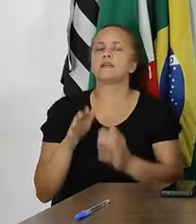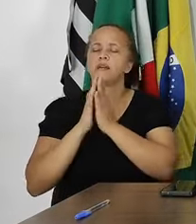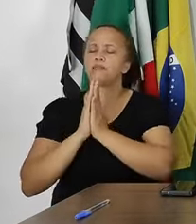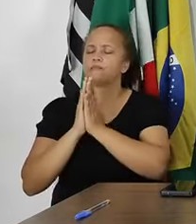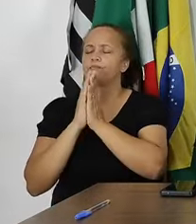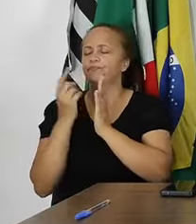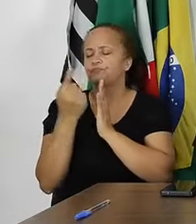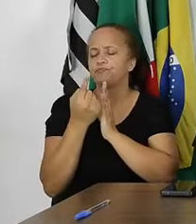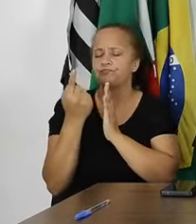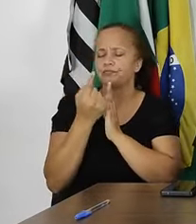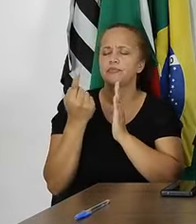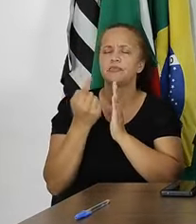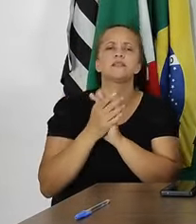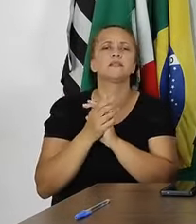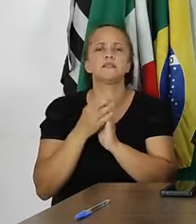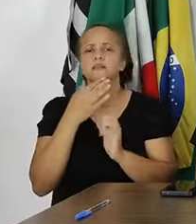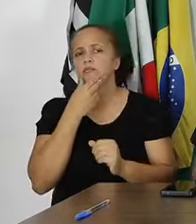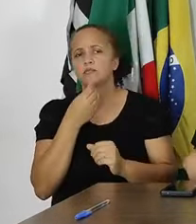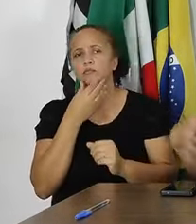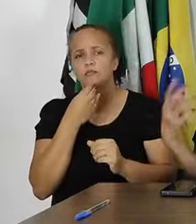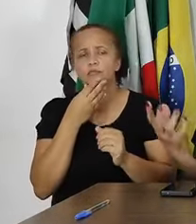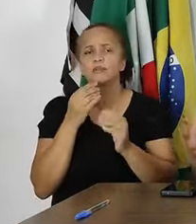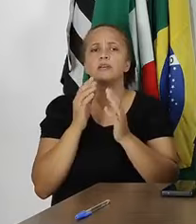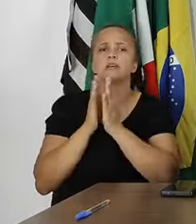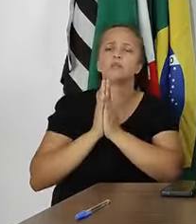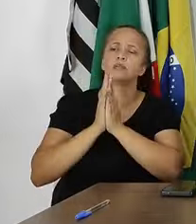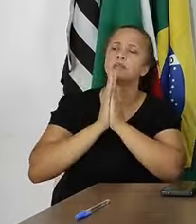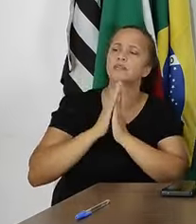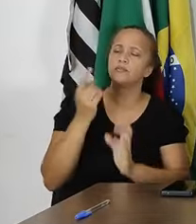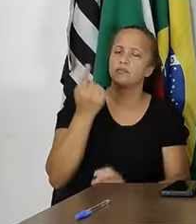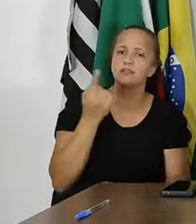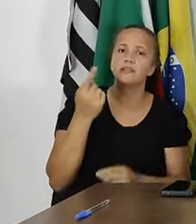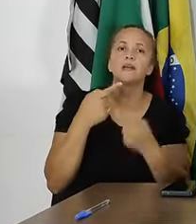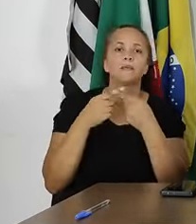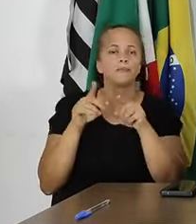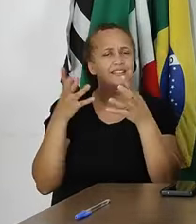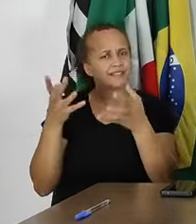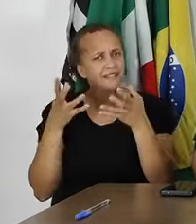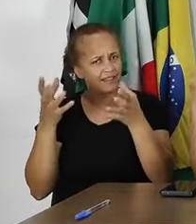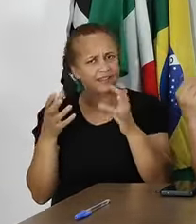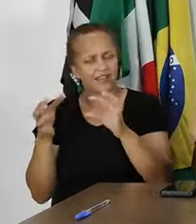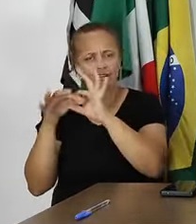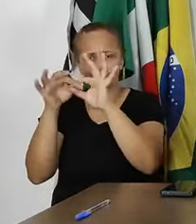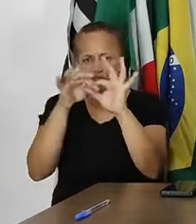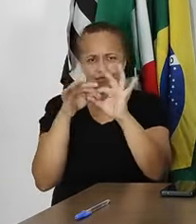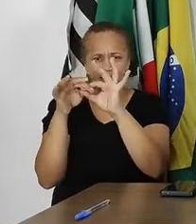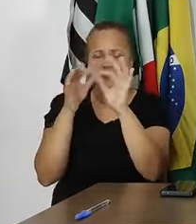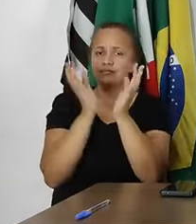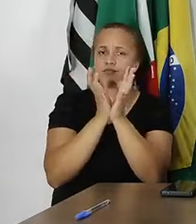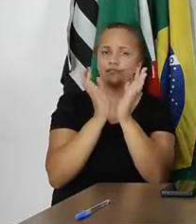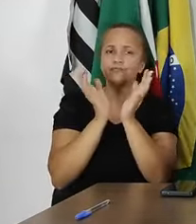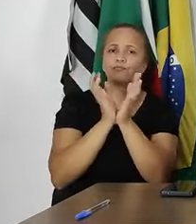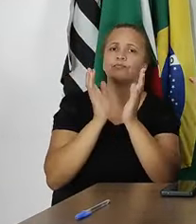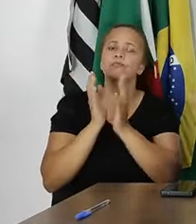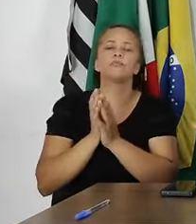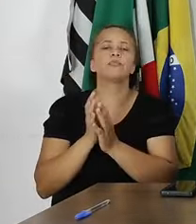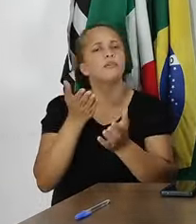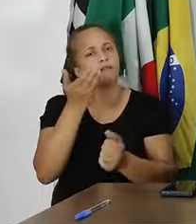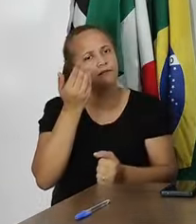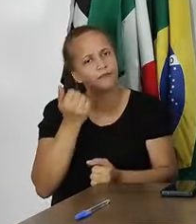você tem orado sozinha e quer se unir a um grupo de irmãs que tem orado, venha estar conosco, tá bom?